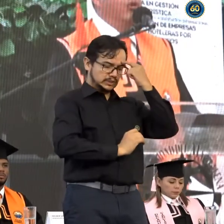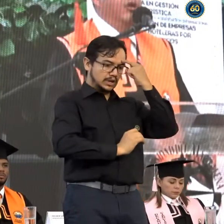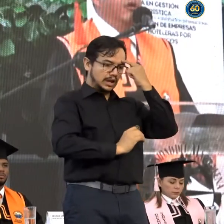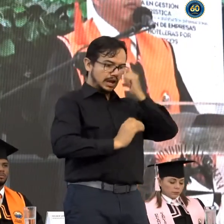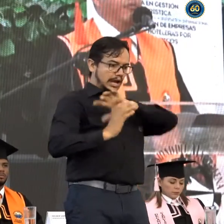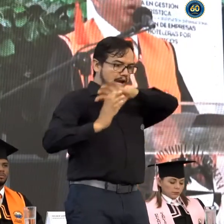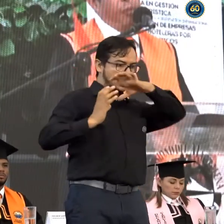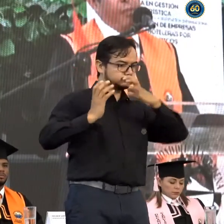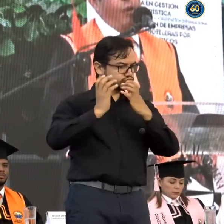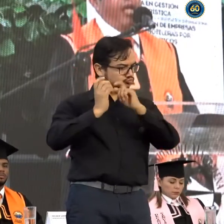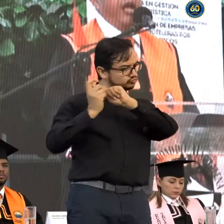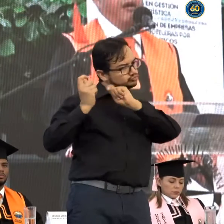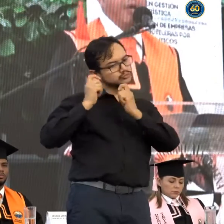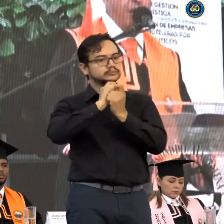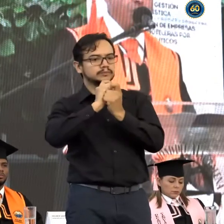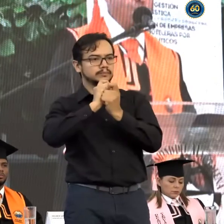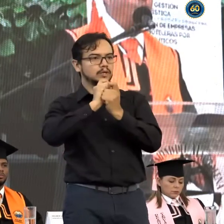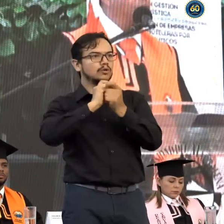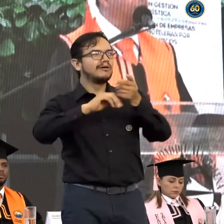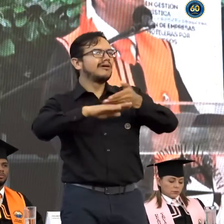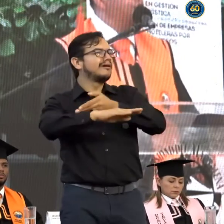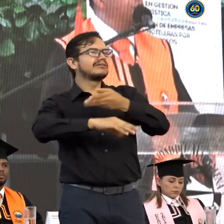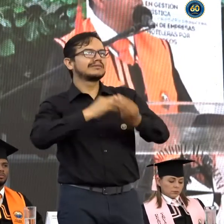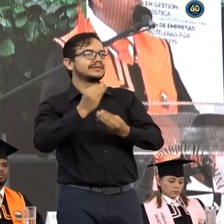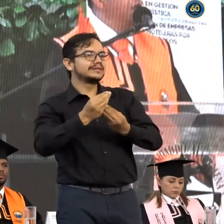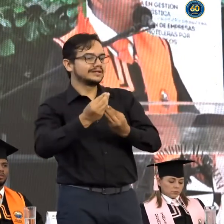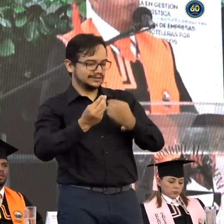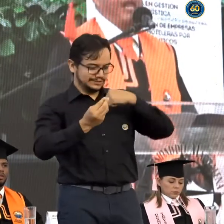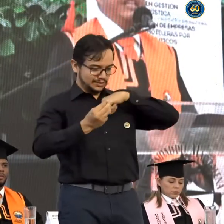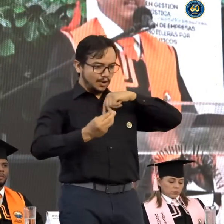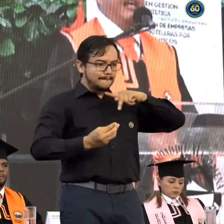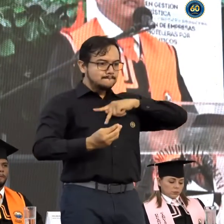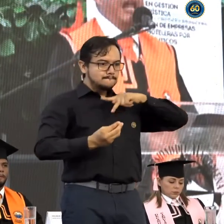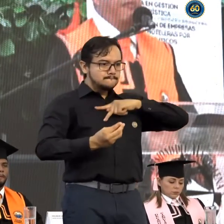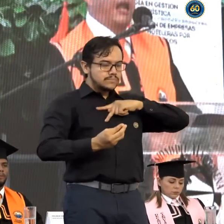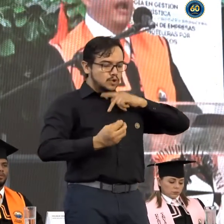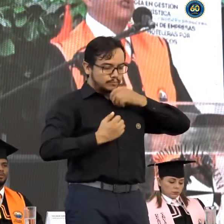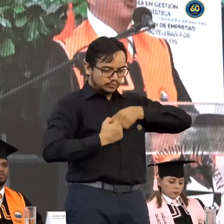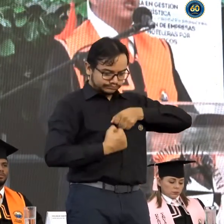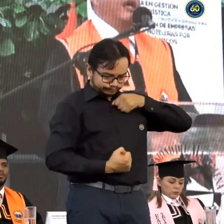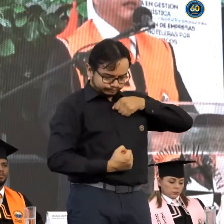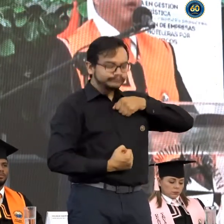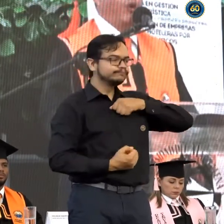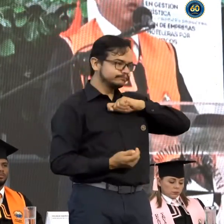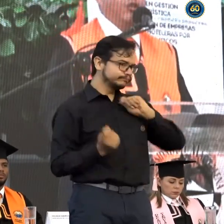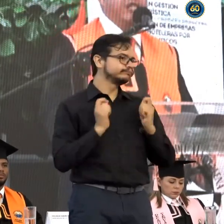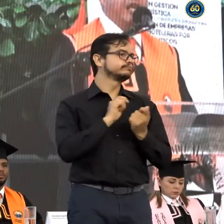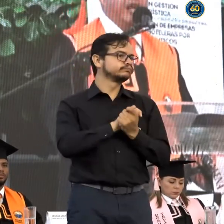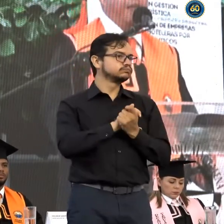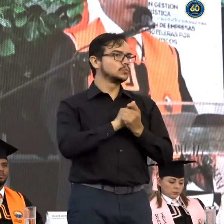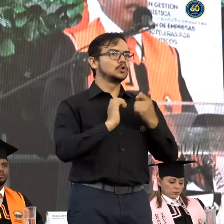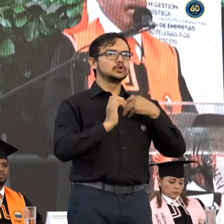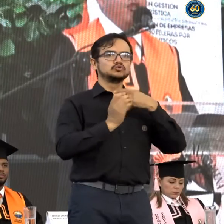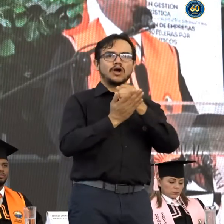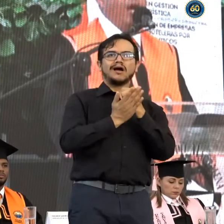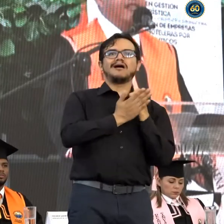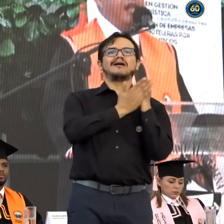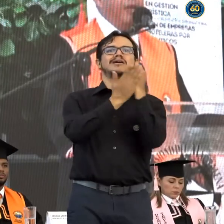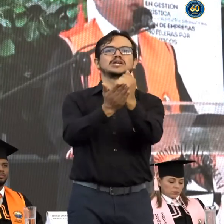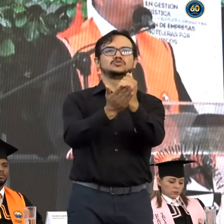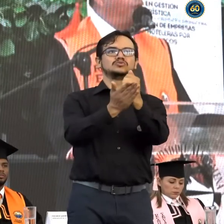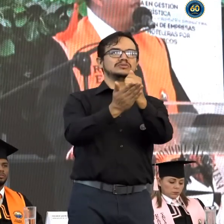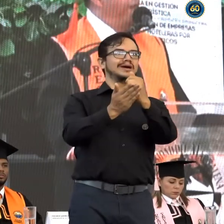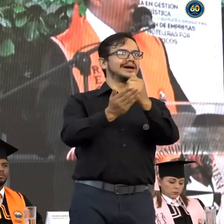primero hay que cambiar nosotros mismos no pretendan salvar a la sociedad cuando ni siquiera ayudan a salvar su propia